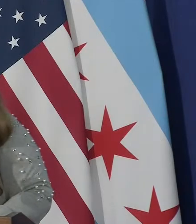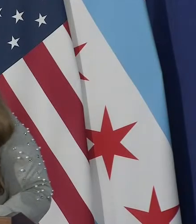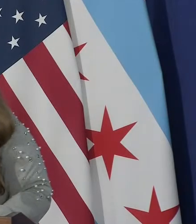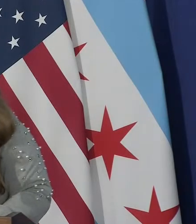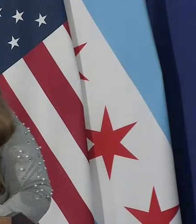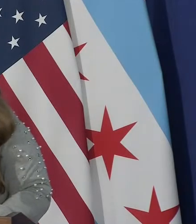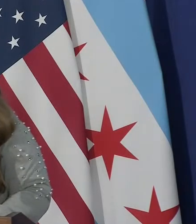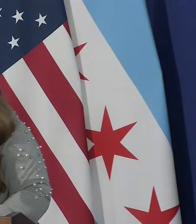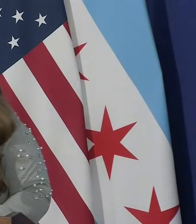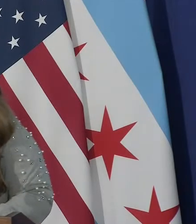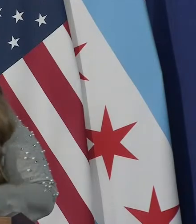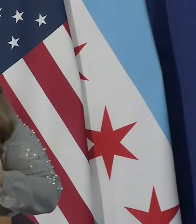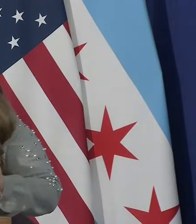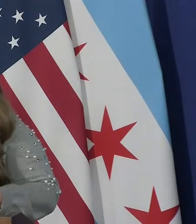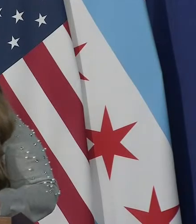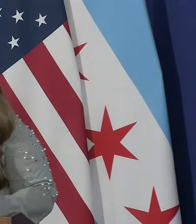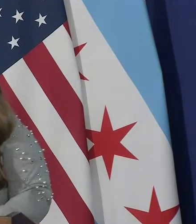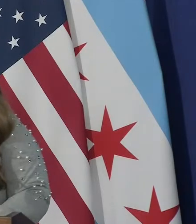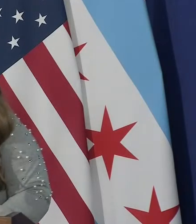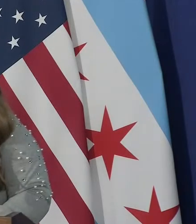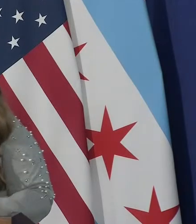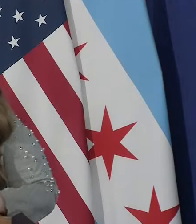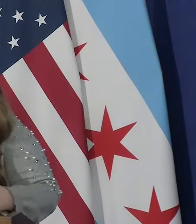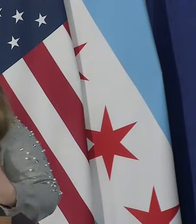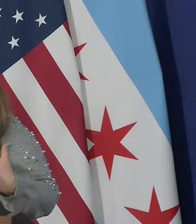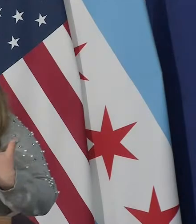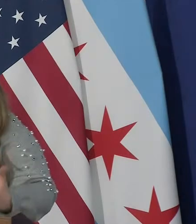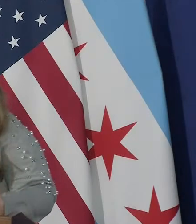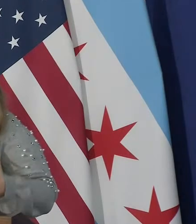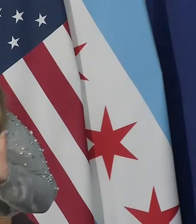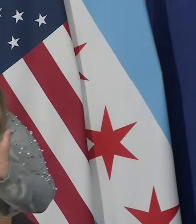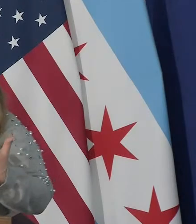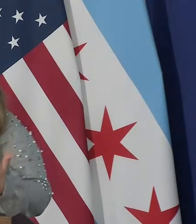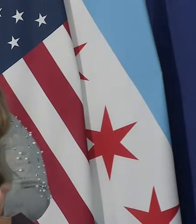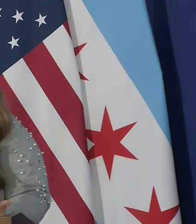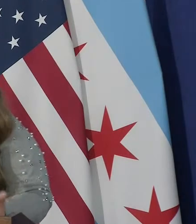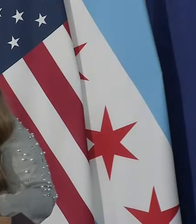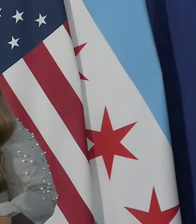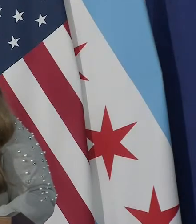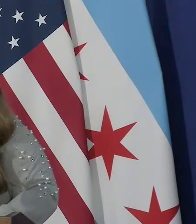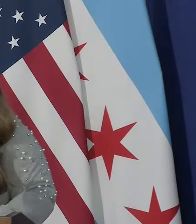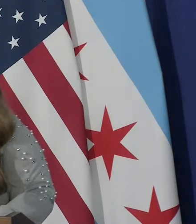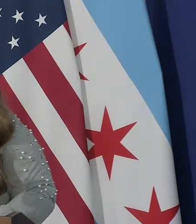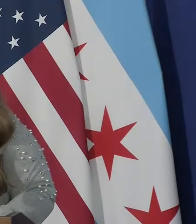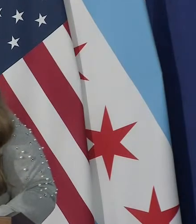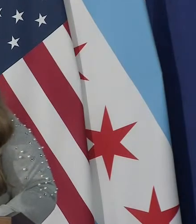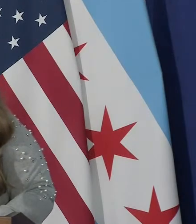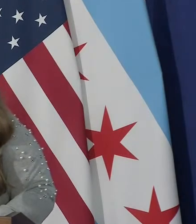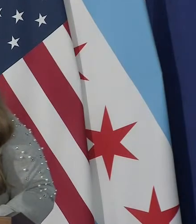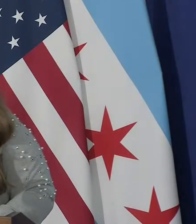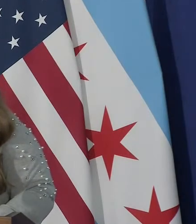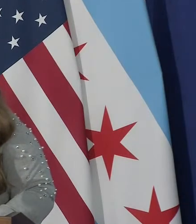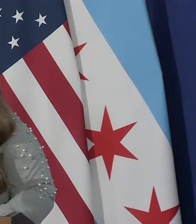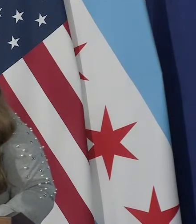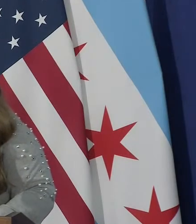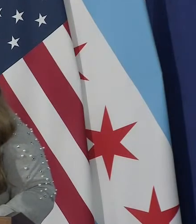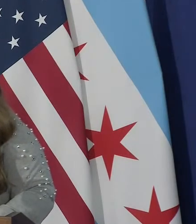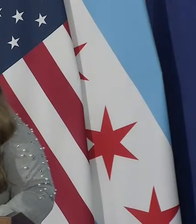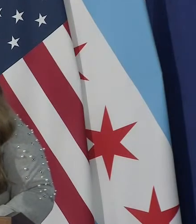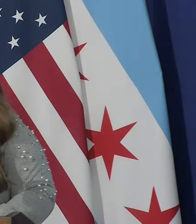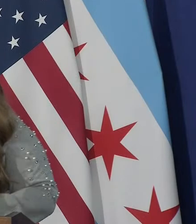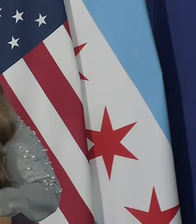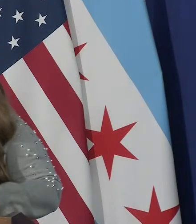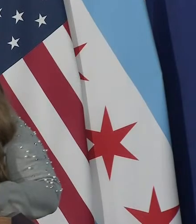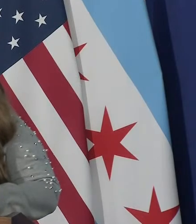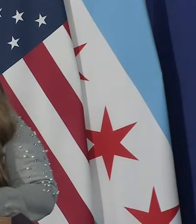VACCI, donde confirmarán su ubicación y la elegibilidad de acuerdo a la lista de priorización. Si